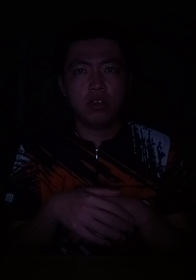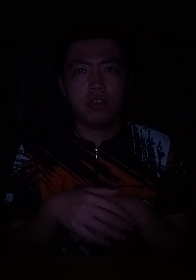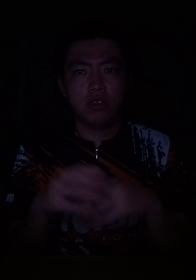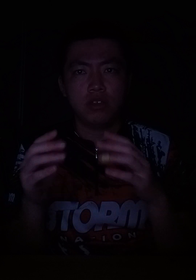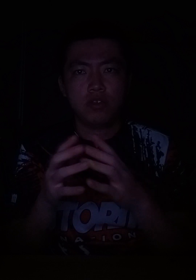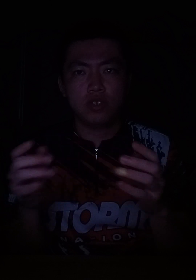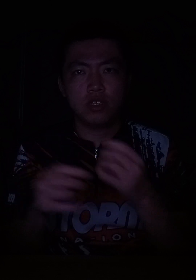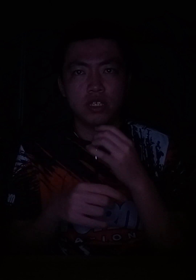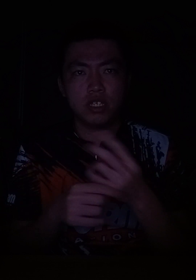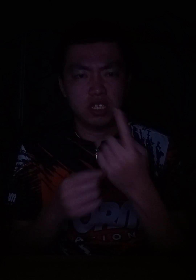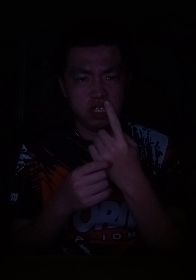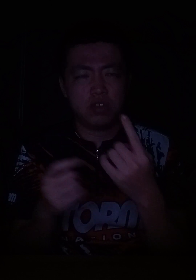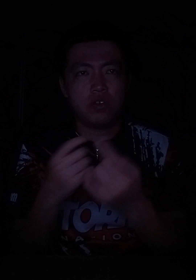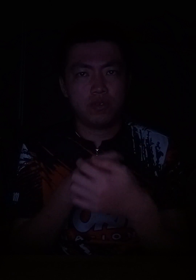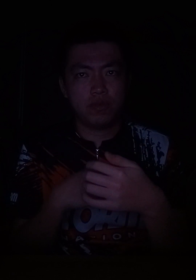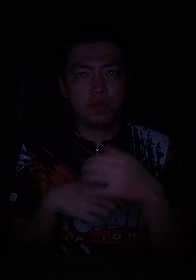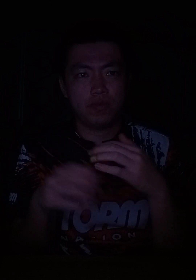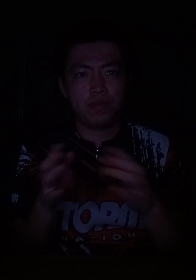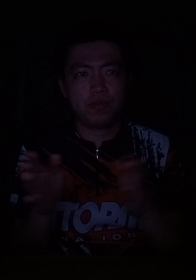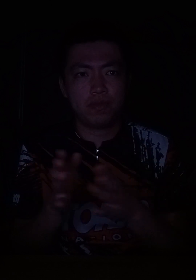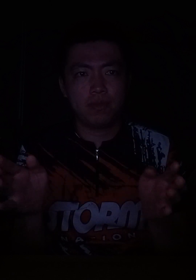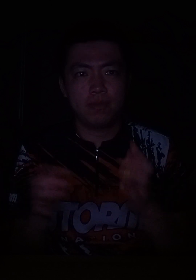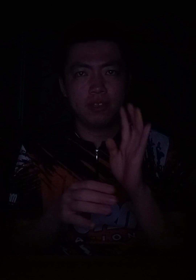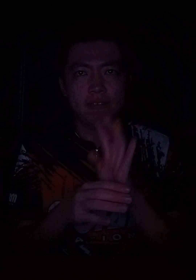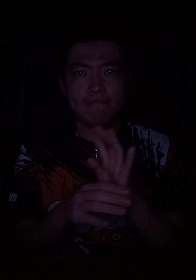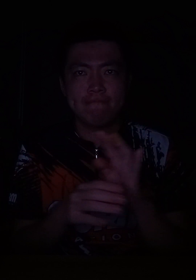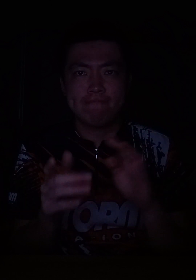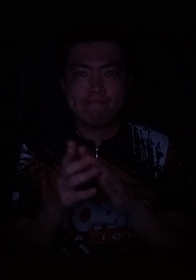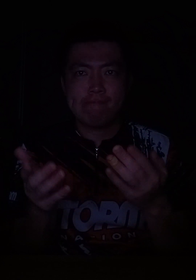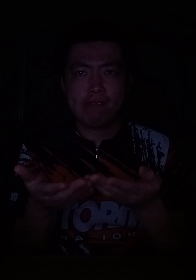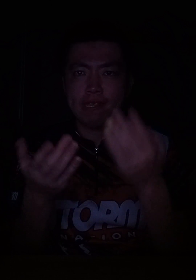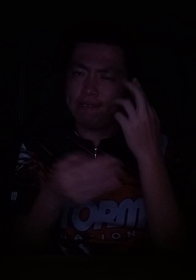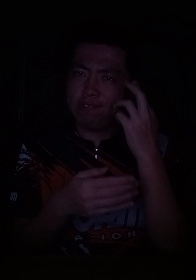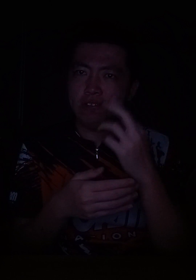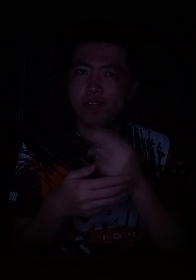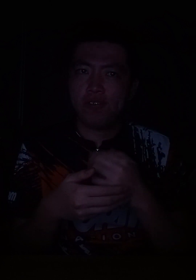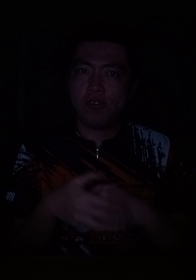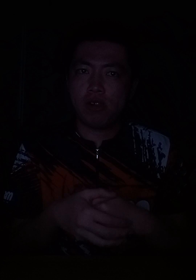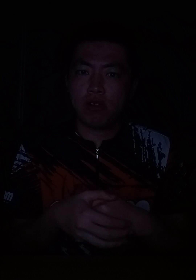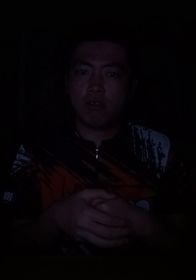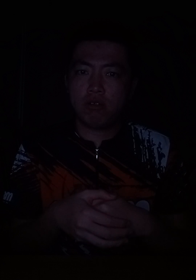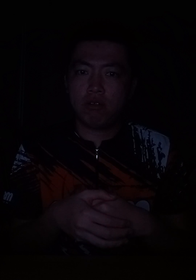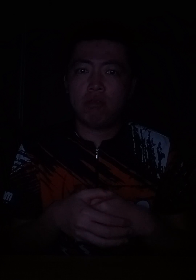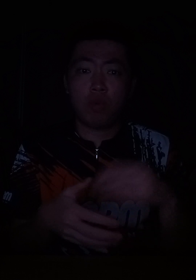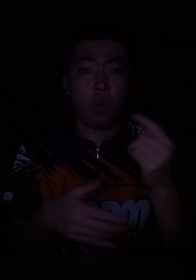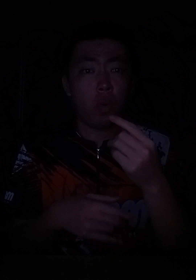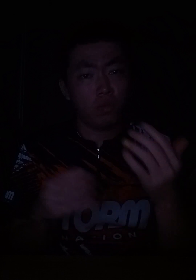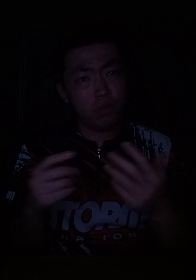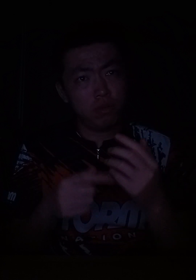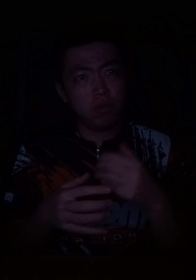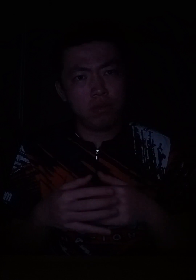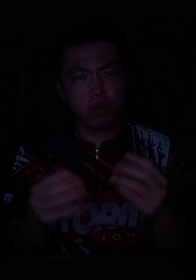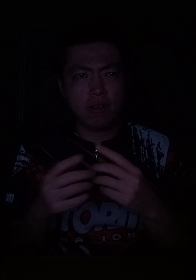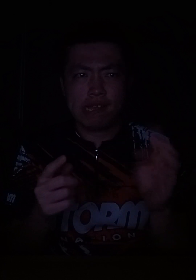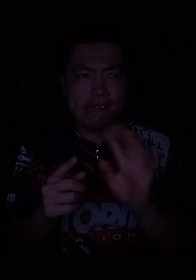시간 지하철 1호선 운행이 지연되면서 시민들도 불편을 겪었습니다. 5분에서 10분 정도 계속 안